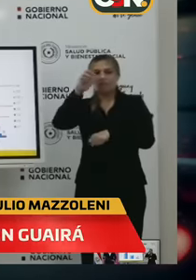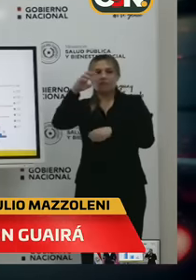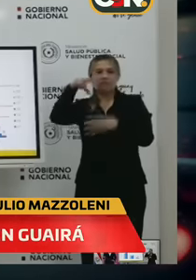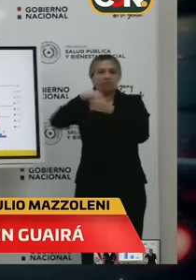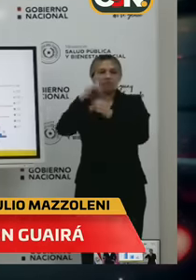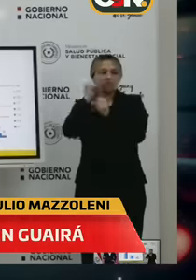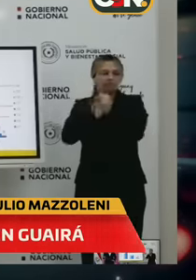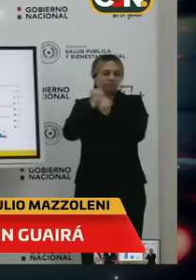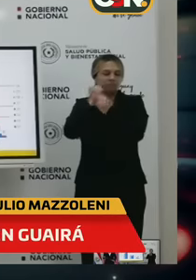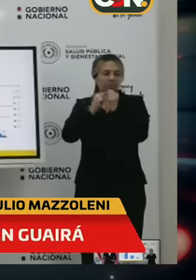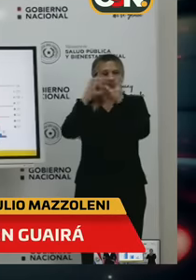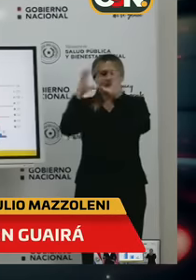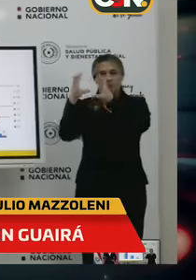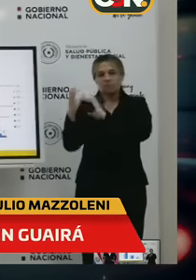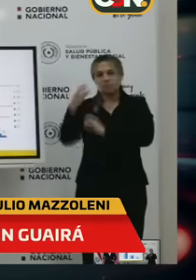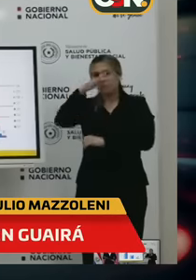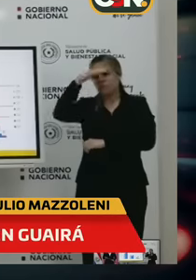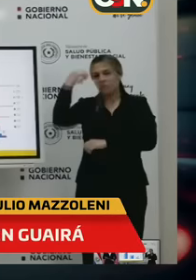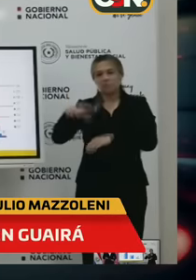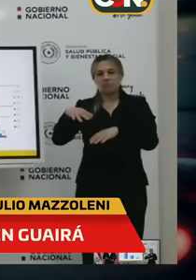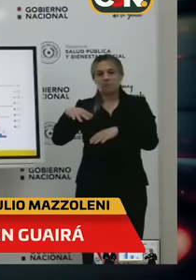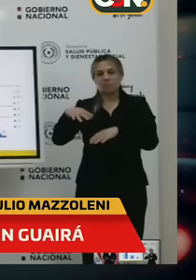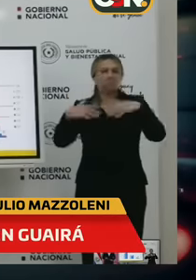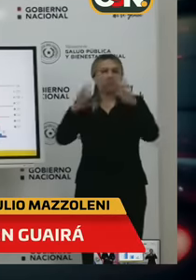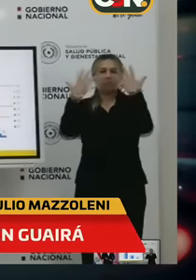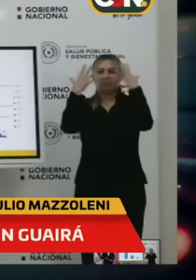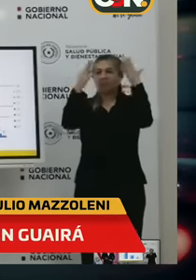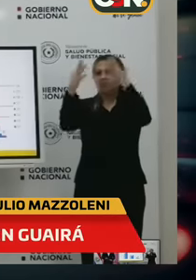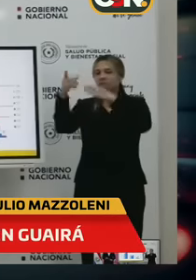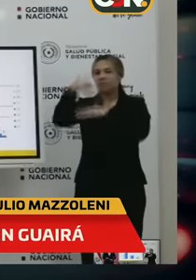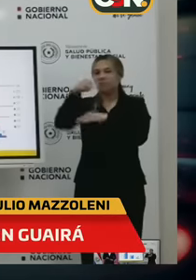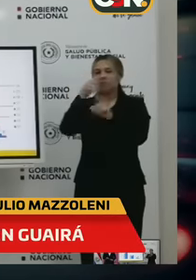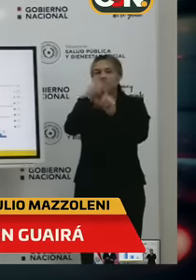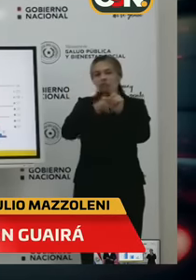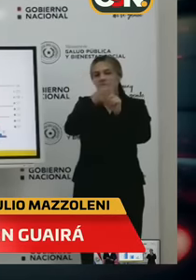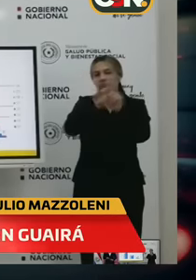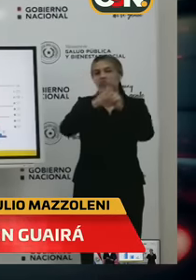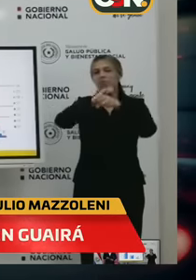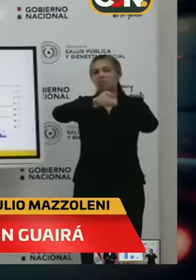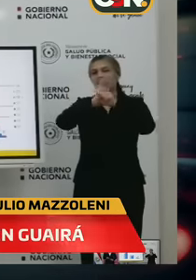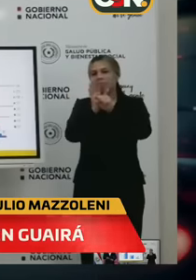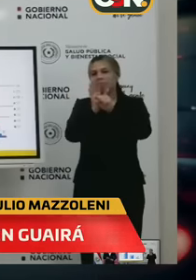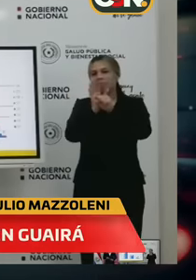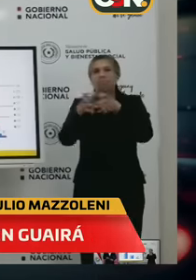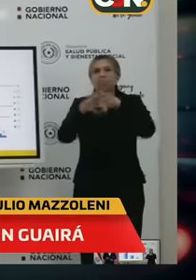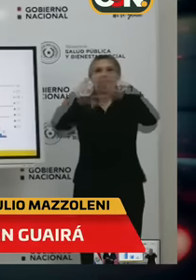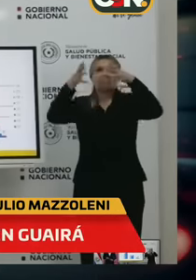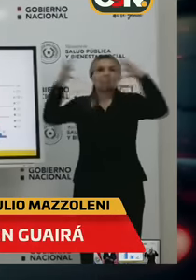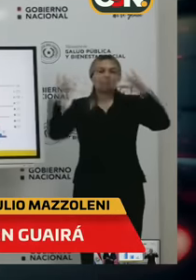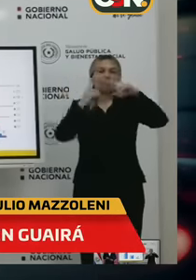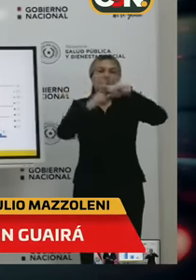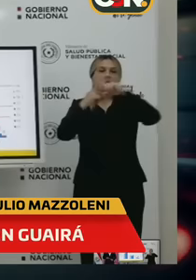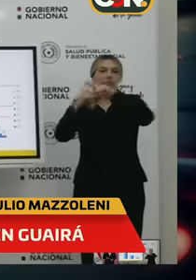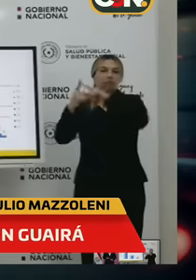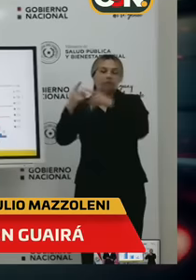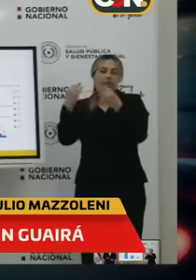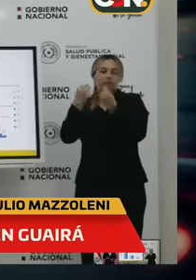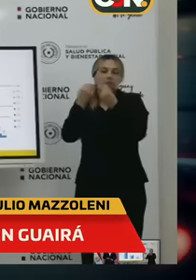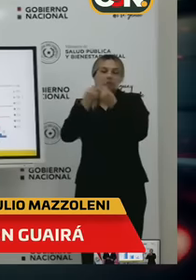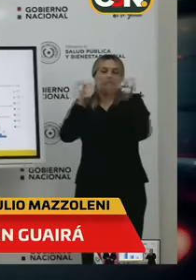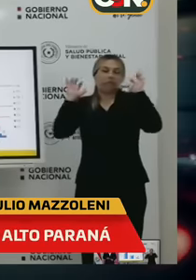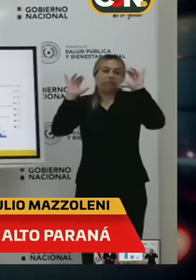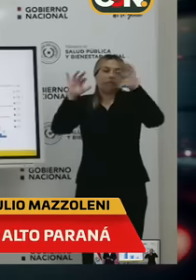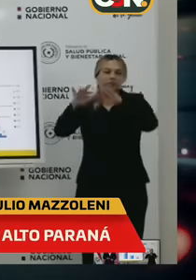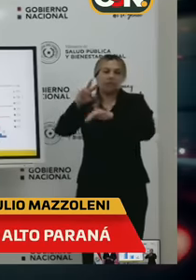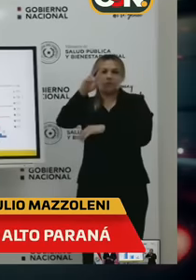ha hecho un trabajo extraordinario para enfrentar la primera oleada fuerte de la epidemia en el